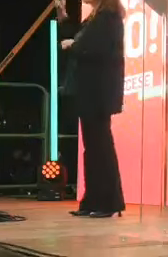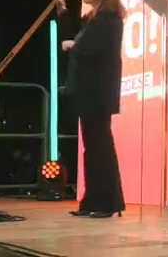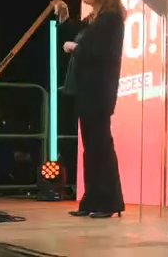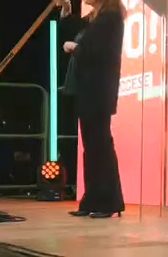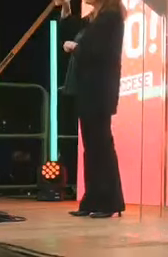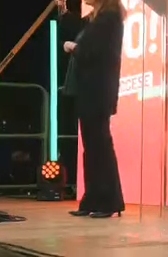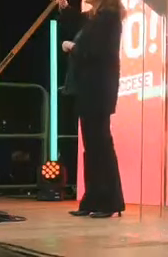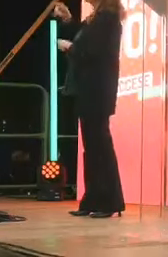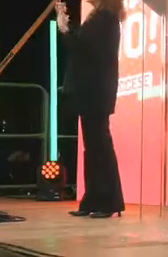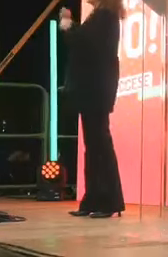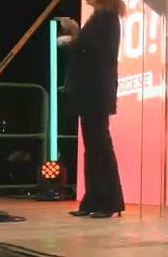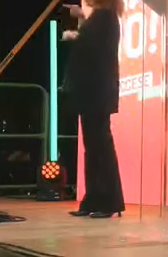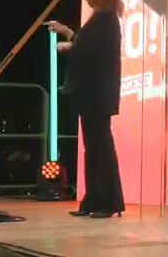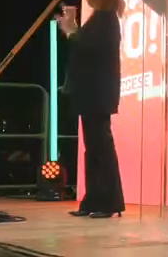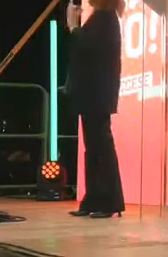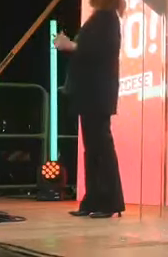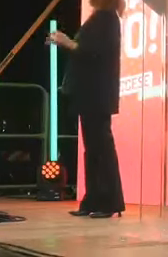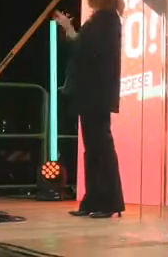sia chiaro.